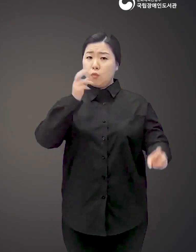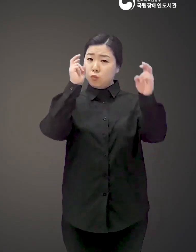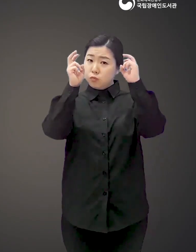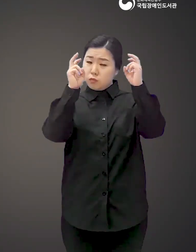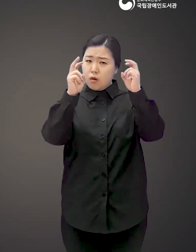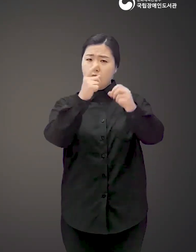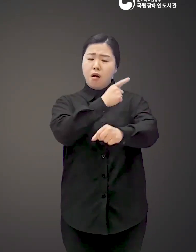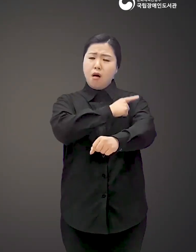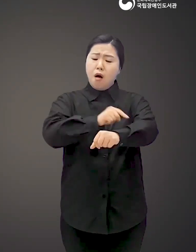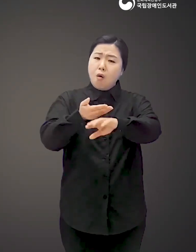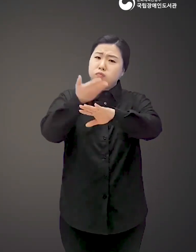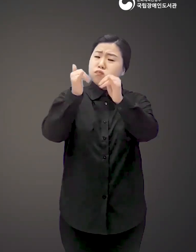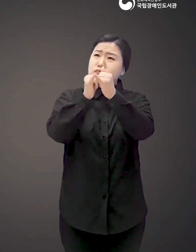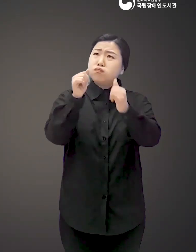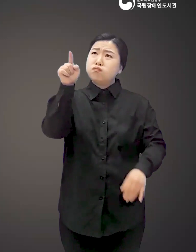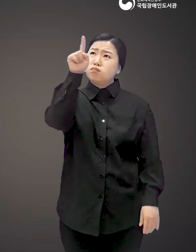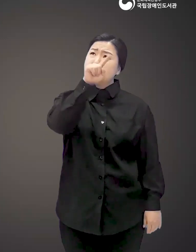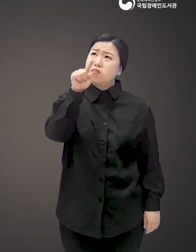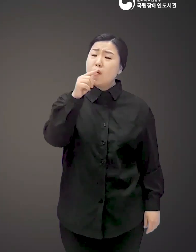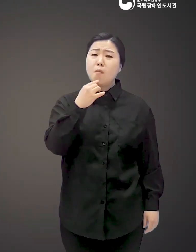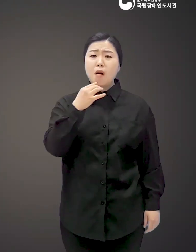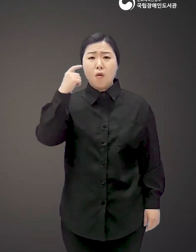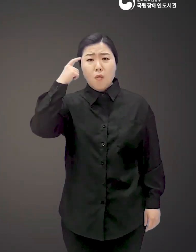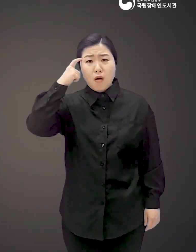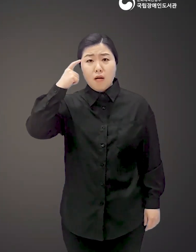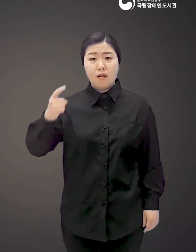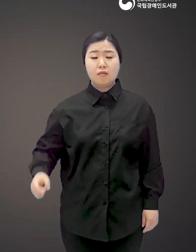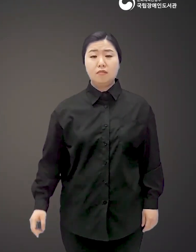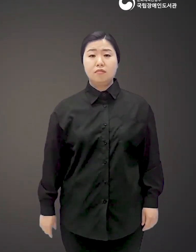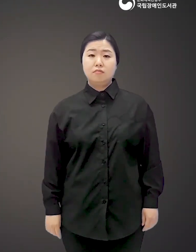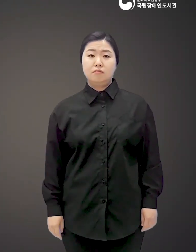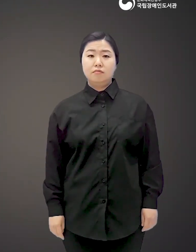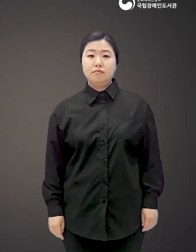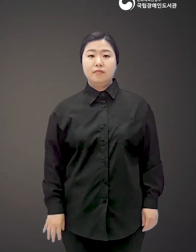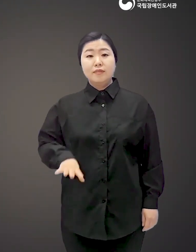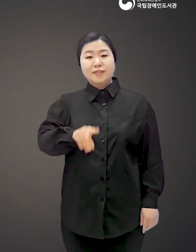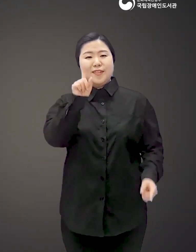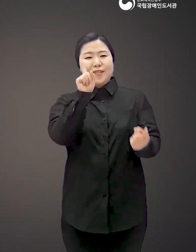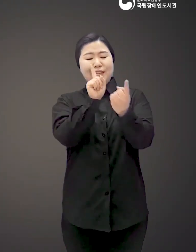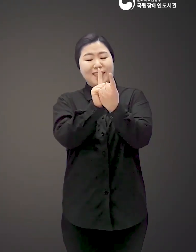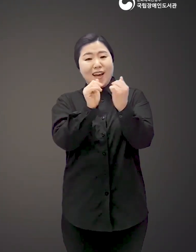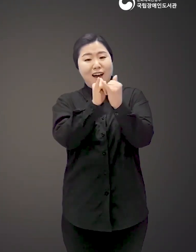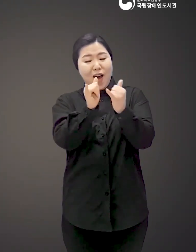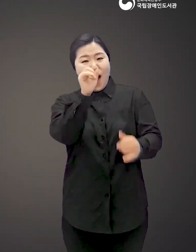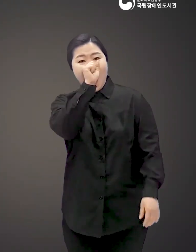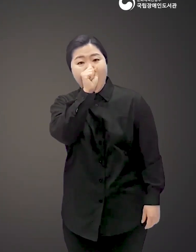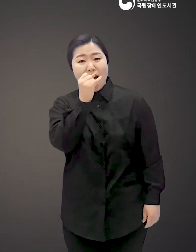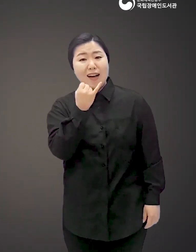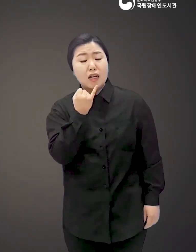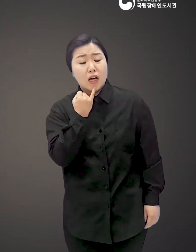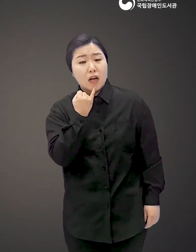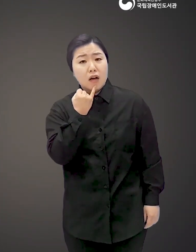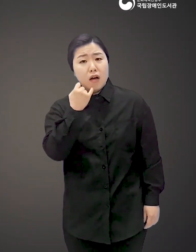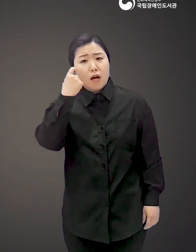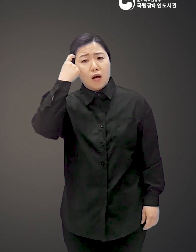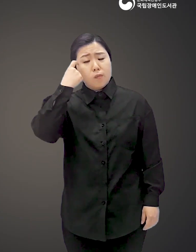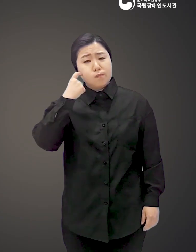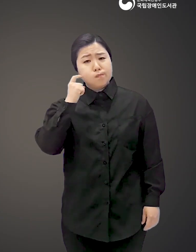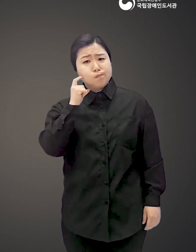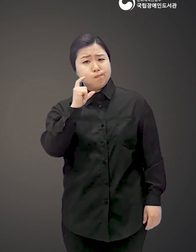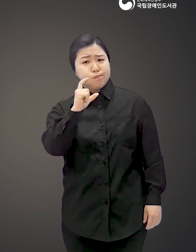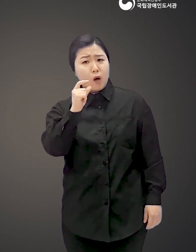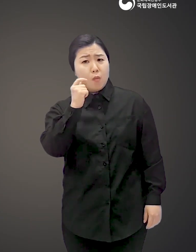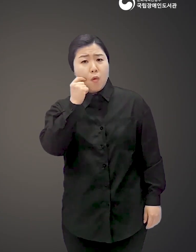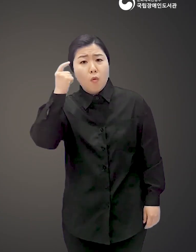왜 우리 회사에는 이렇게 무능한 상사만 있는 걸까? 왜 좋았던 첫인상을 끝까지